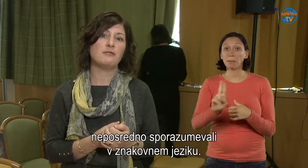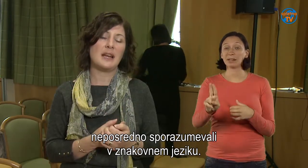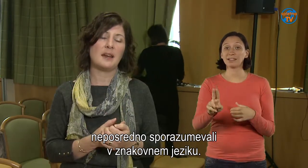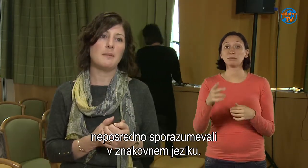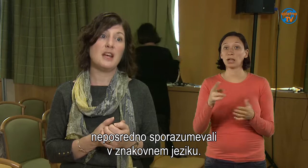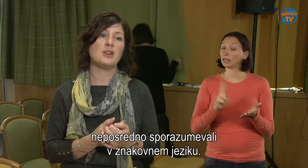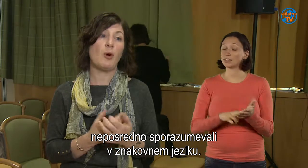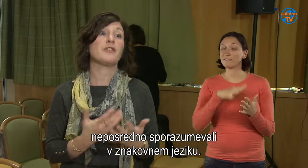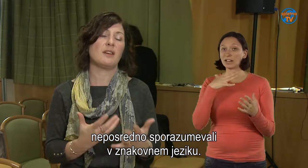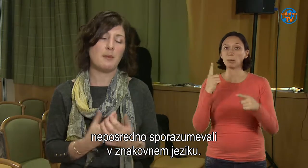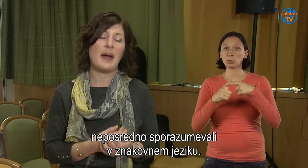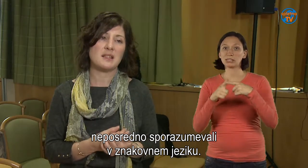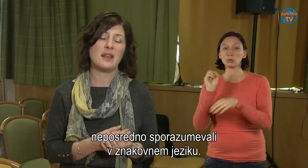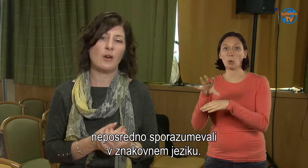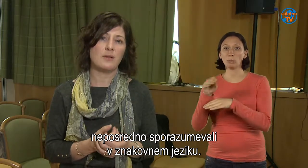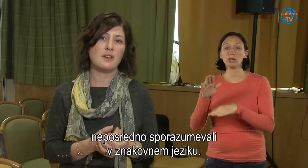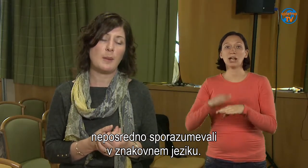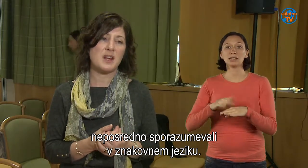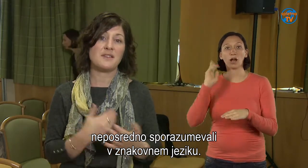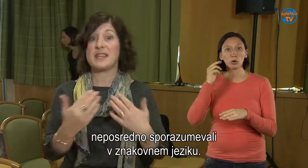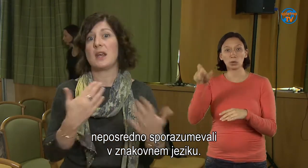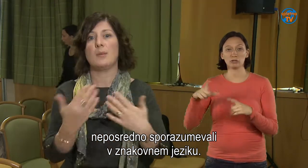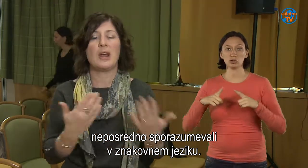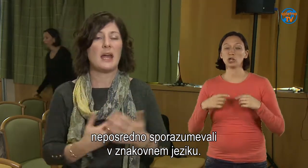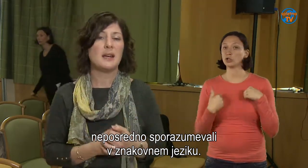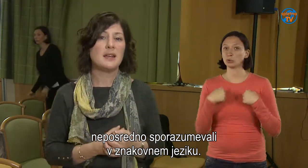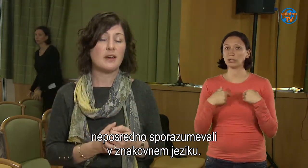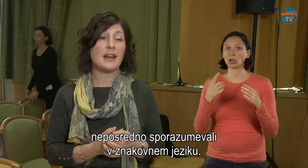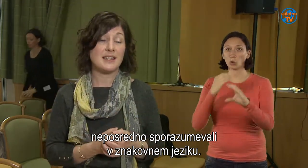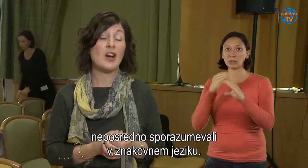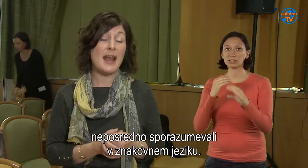had a major positive impact, I think, on deaf people's lives, because they can communicate directly in sign language.